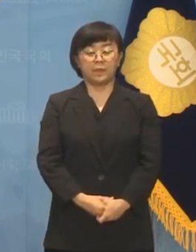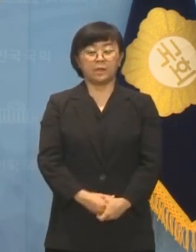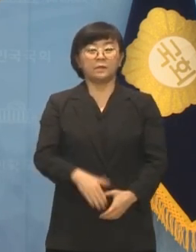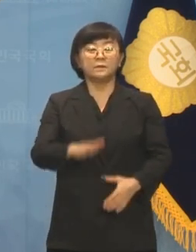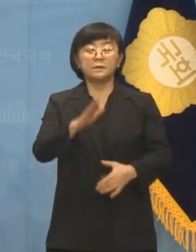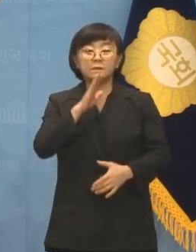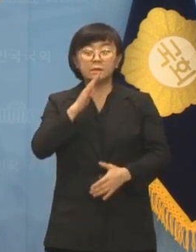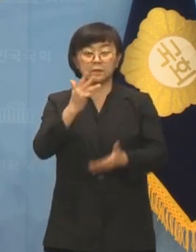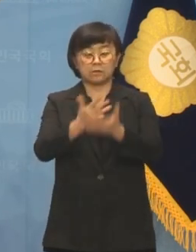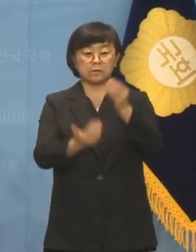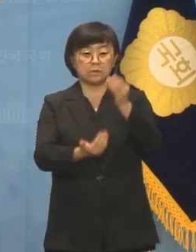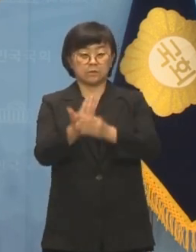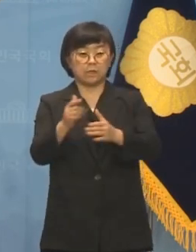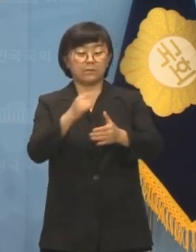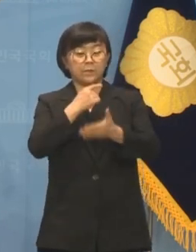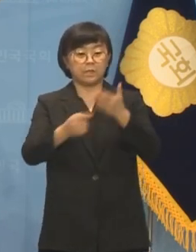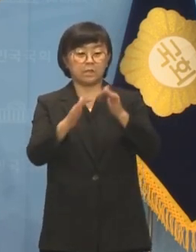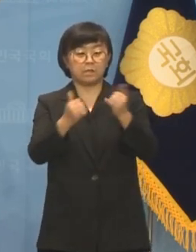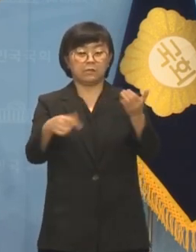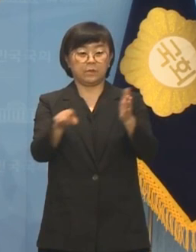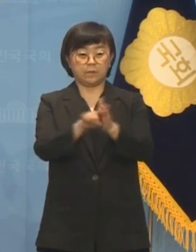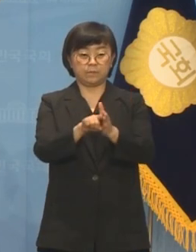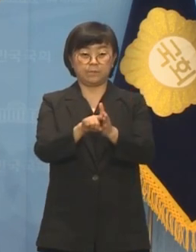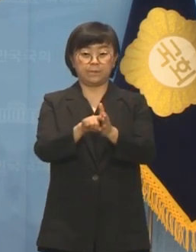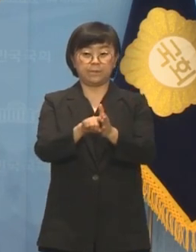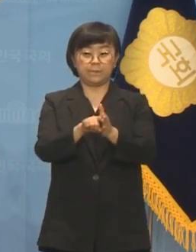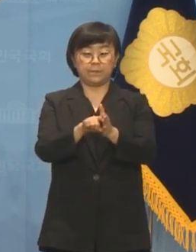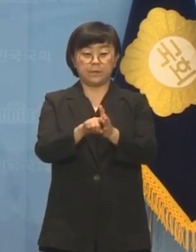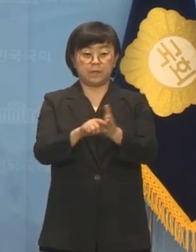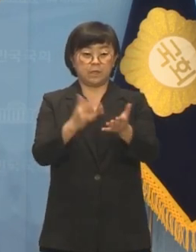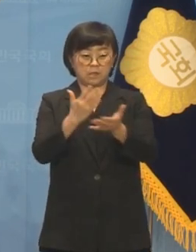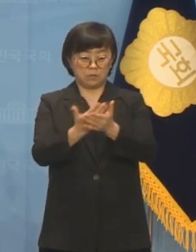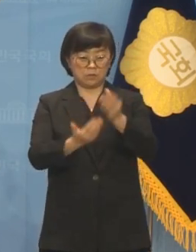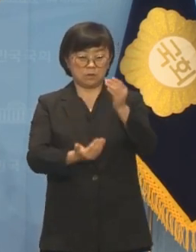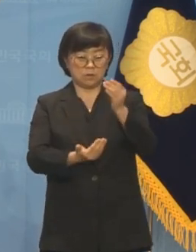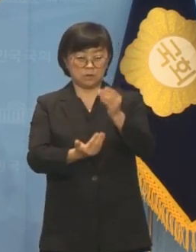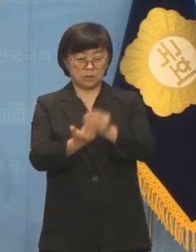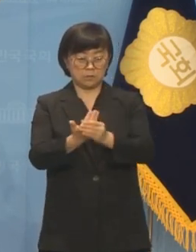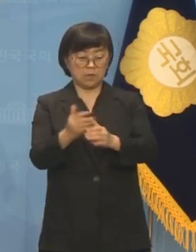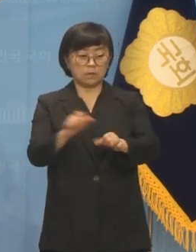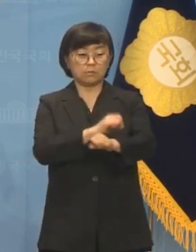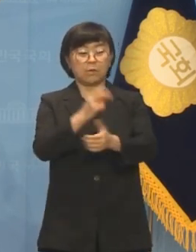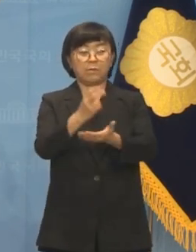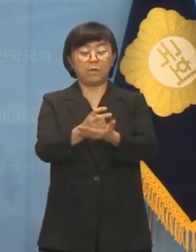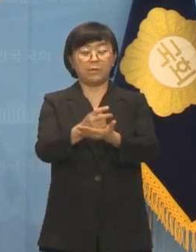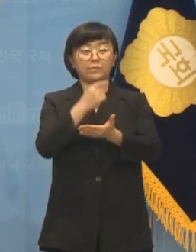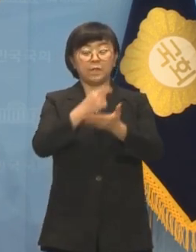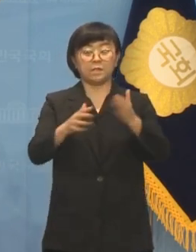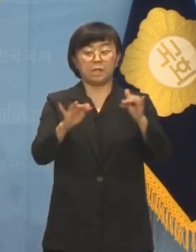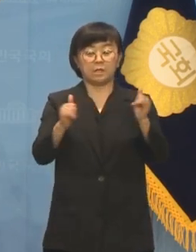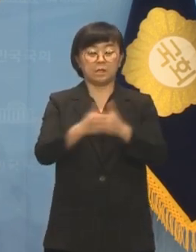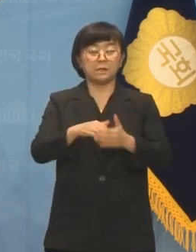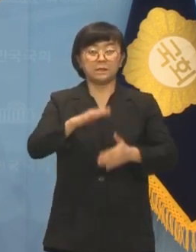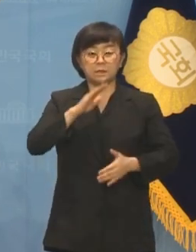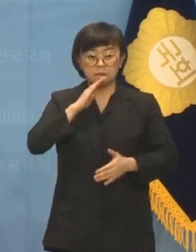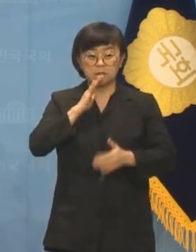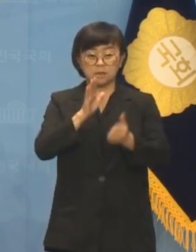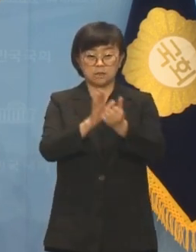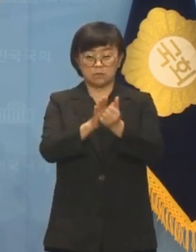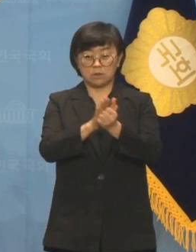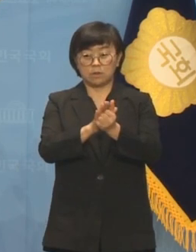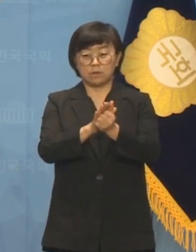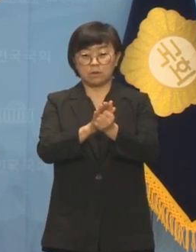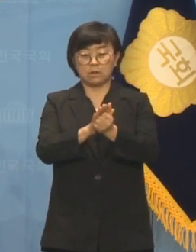진정으로 이태원 참사 피해자를 위한다면 이태원 참사 특별법은 피해자에 대한 실질적인